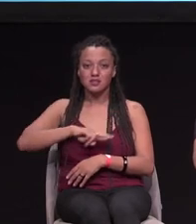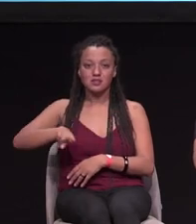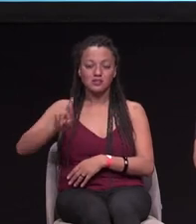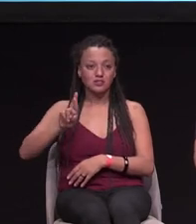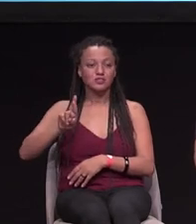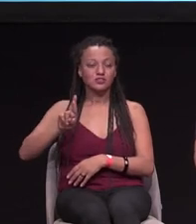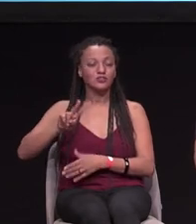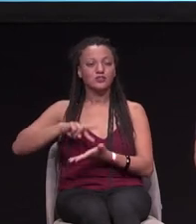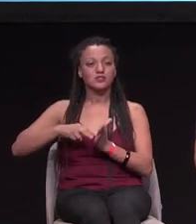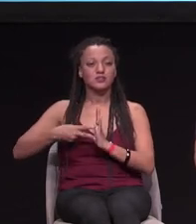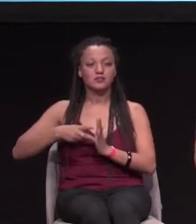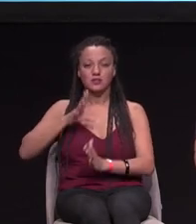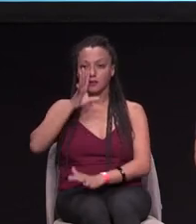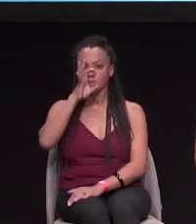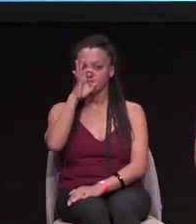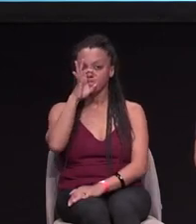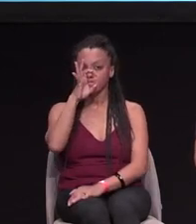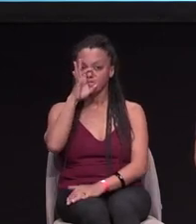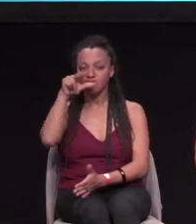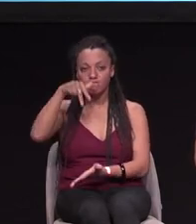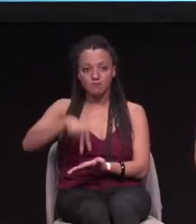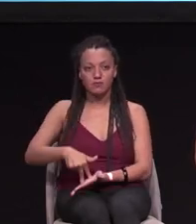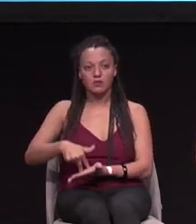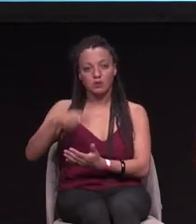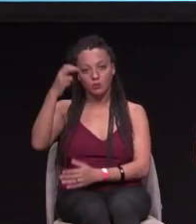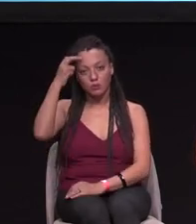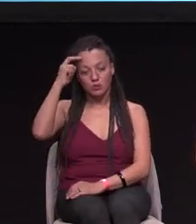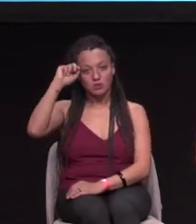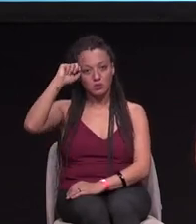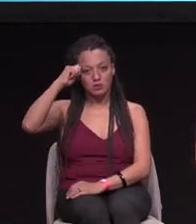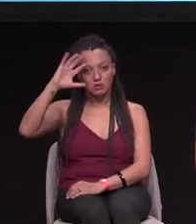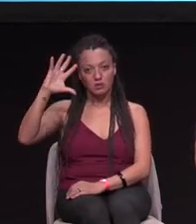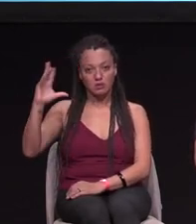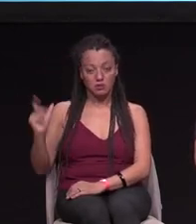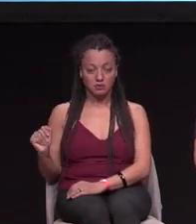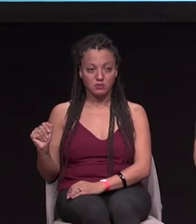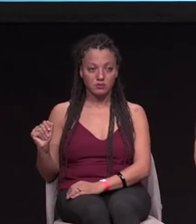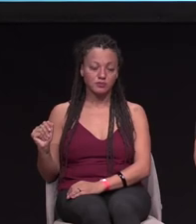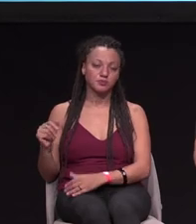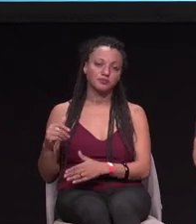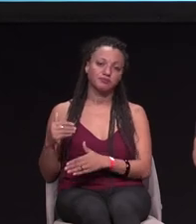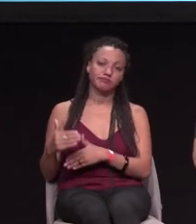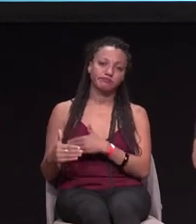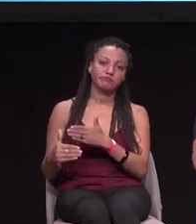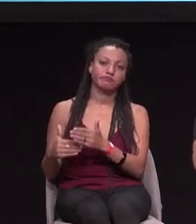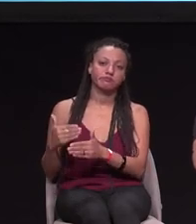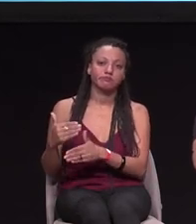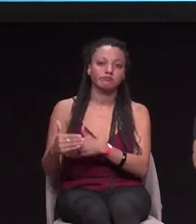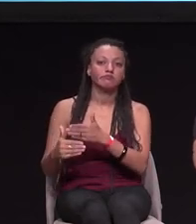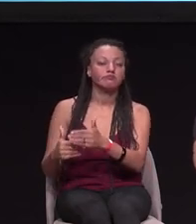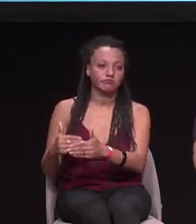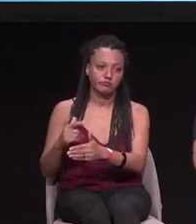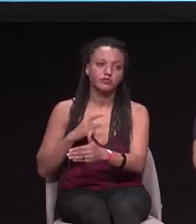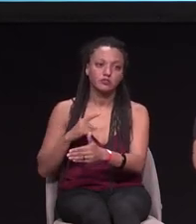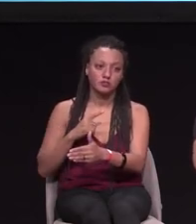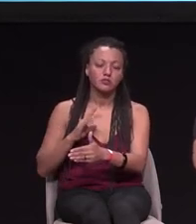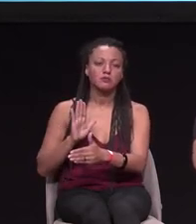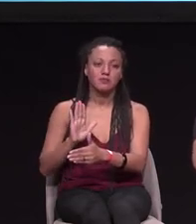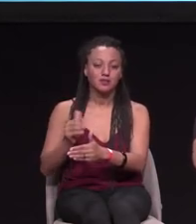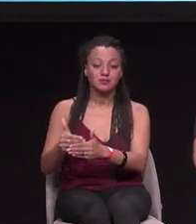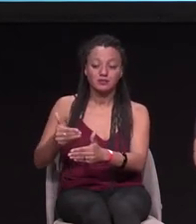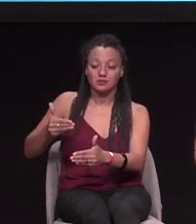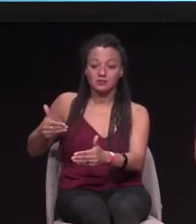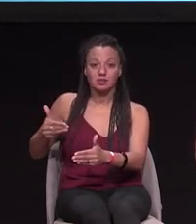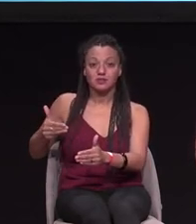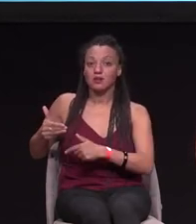forma de resistência dentro da cultura negra africana depois elas ela tem todo o desdobramento mas começa